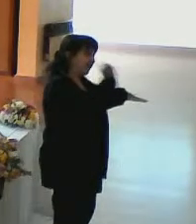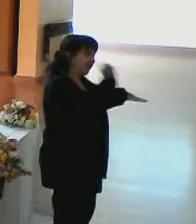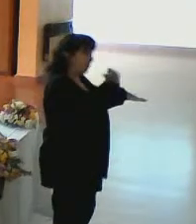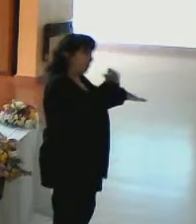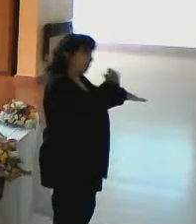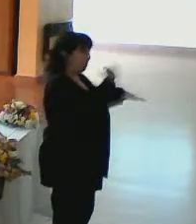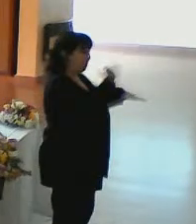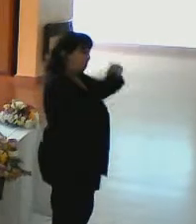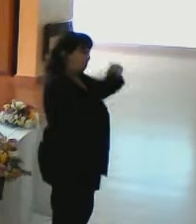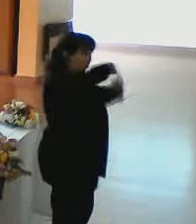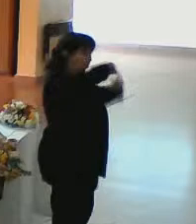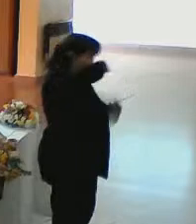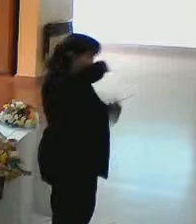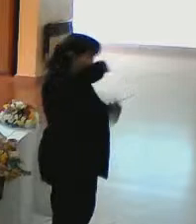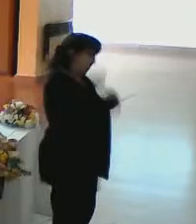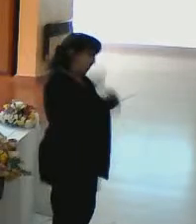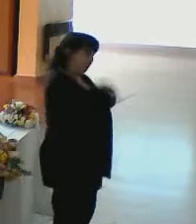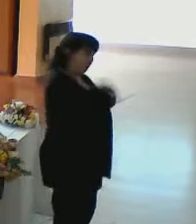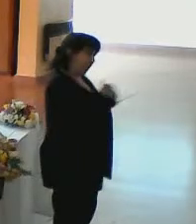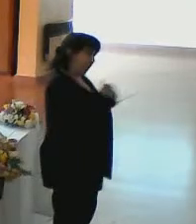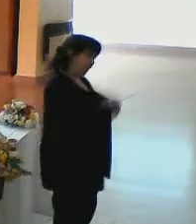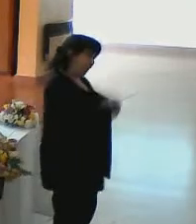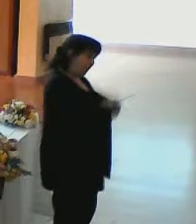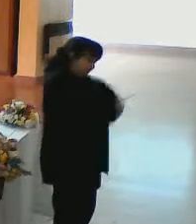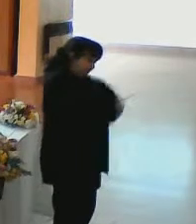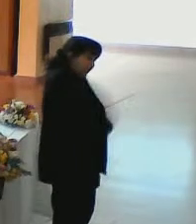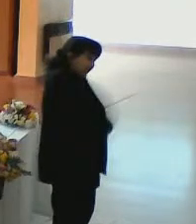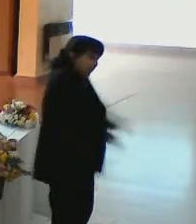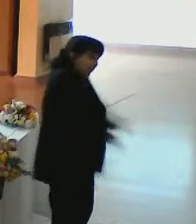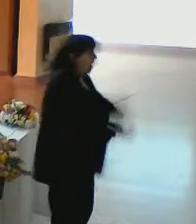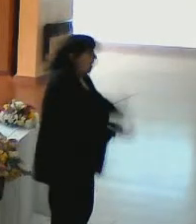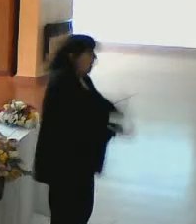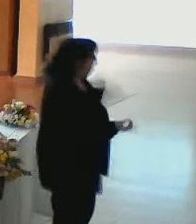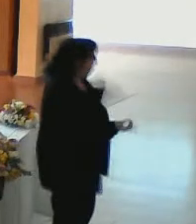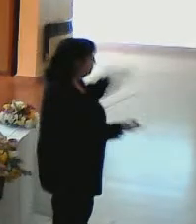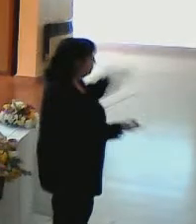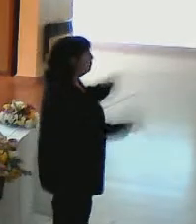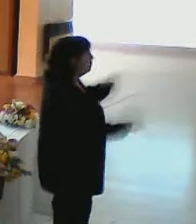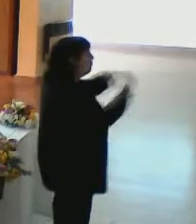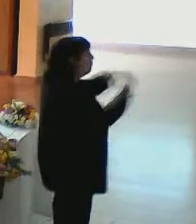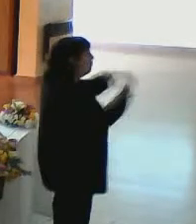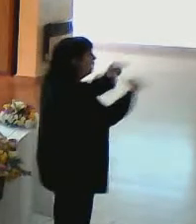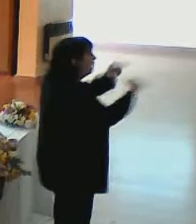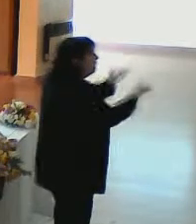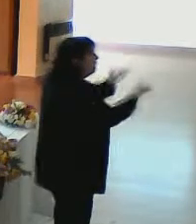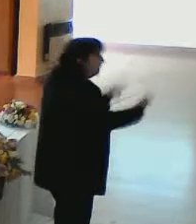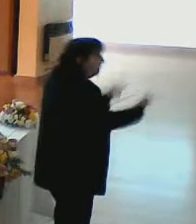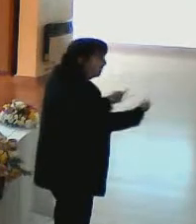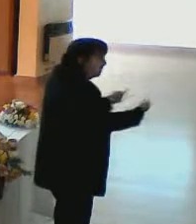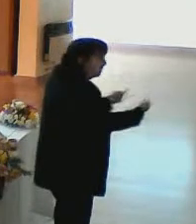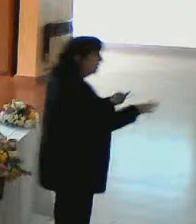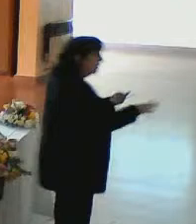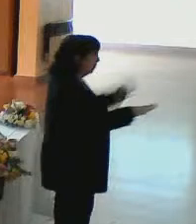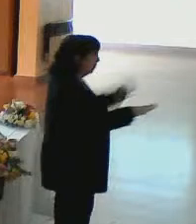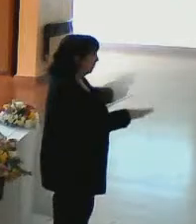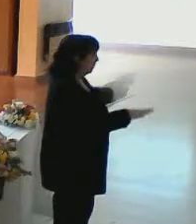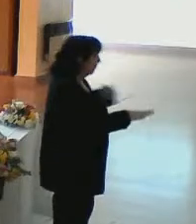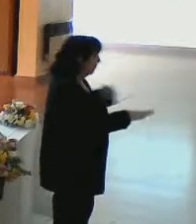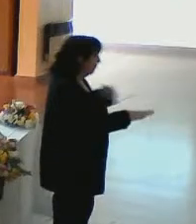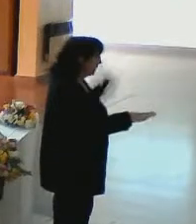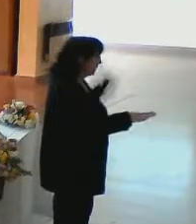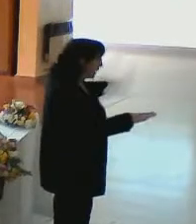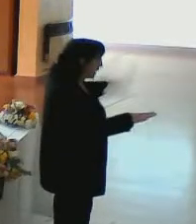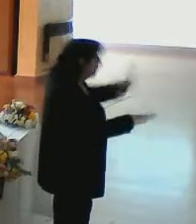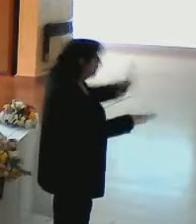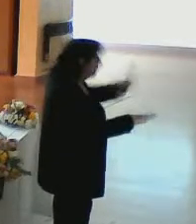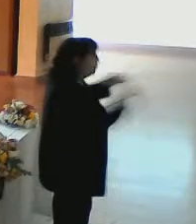genéticas transmisibles. Al poder detectar en un niño, nos va a dar la oportunidad de poder aconsejar a esa mamá, a esa